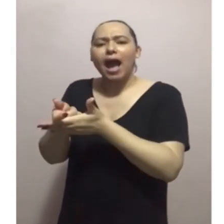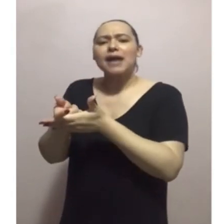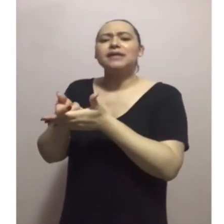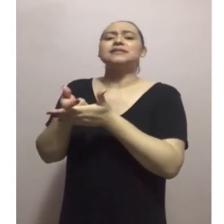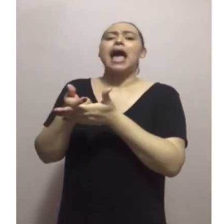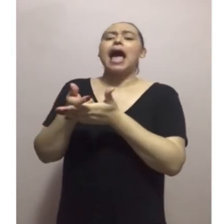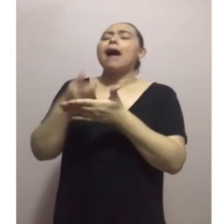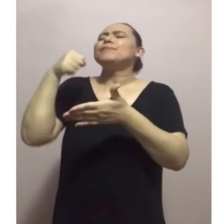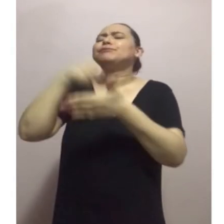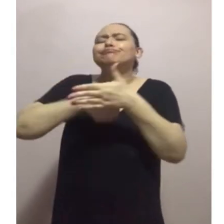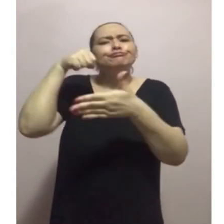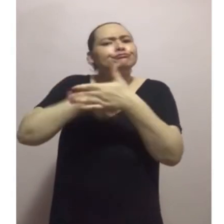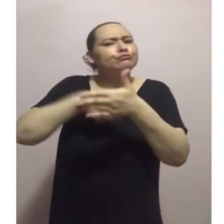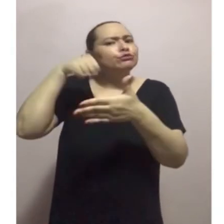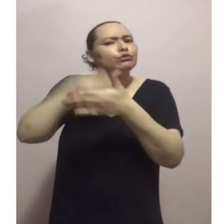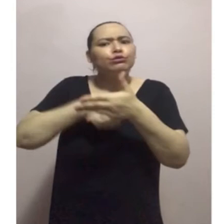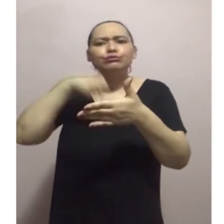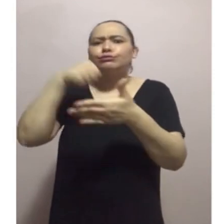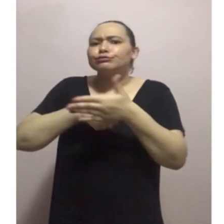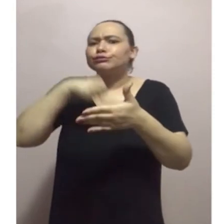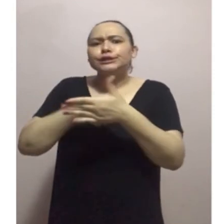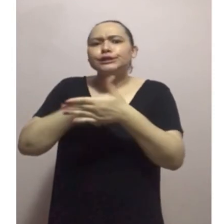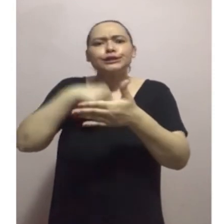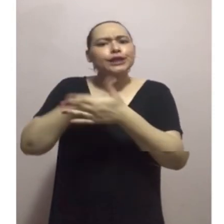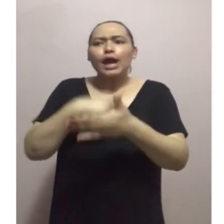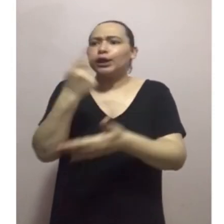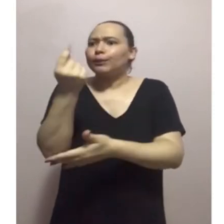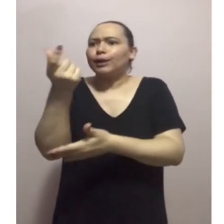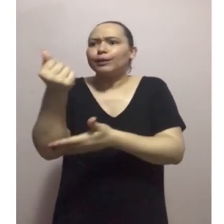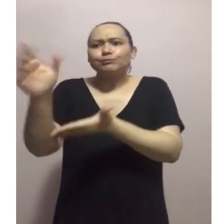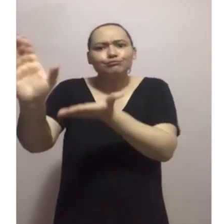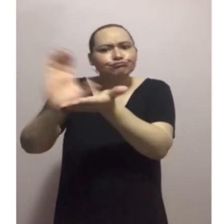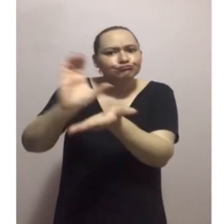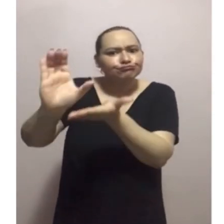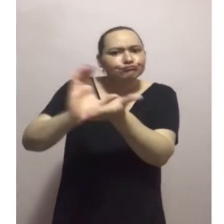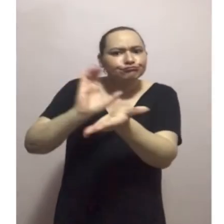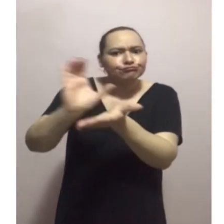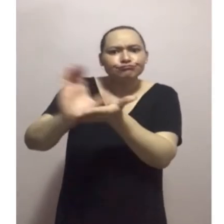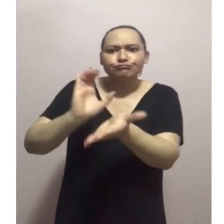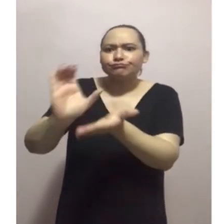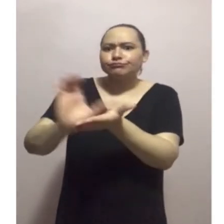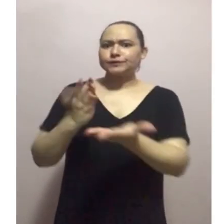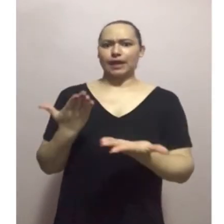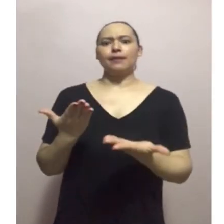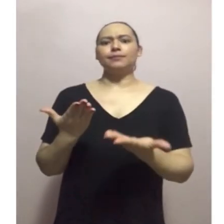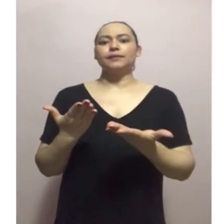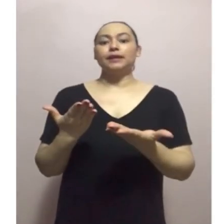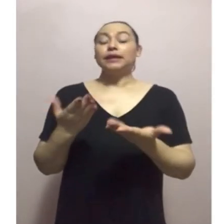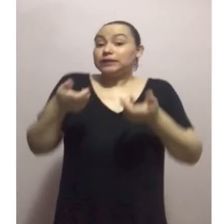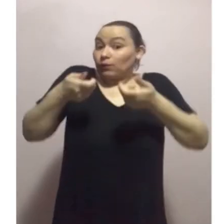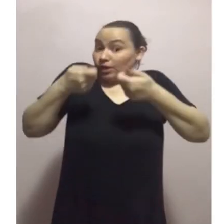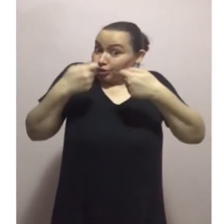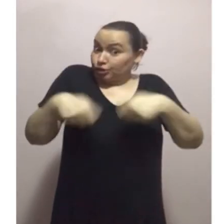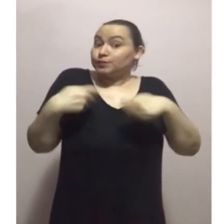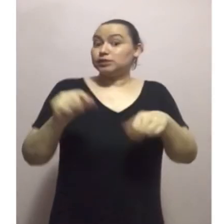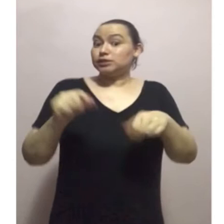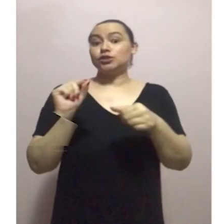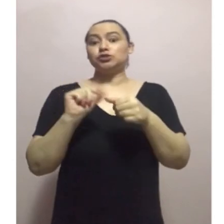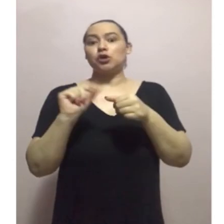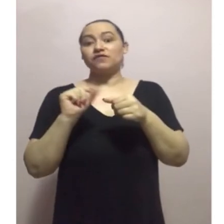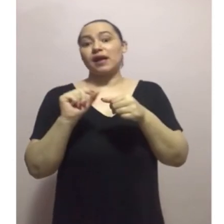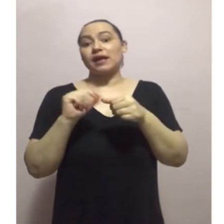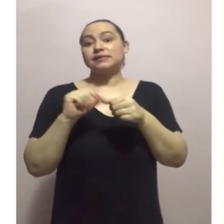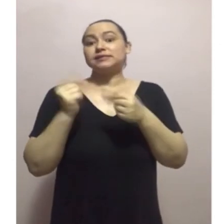Aldir Blanc, lutando para receber o seu dinheiro. Então a gente Continuamos, precisou, né? então a gente precisou